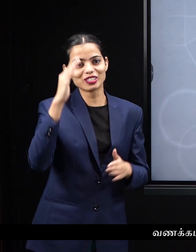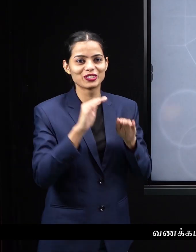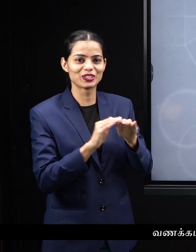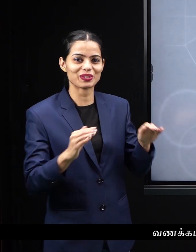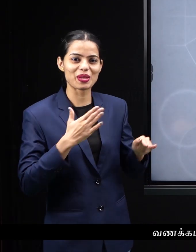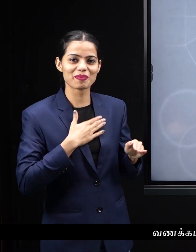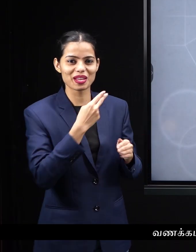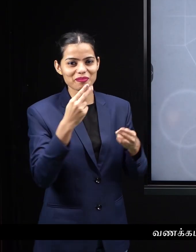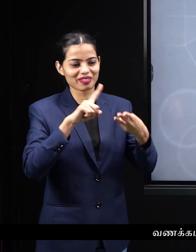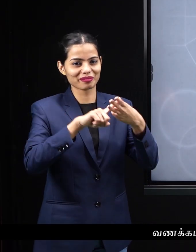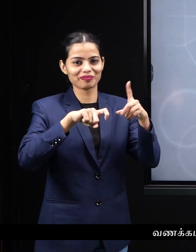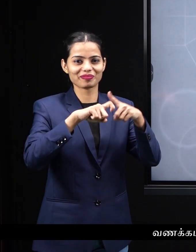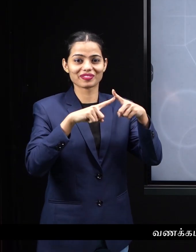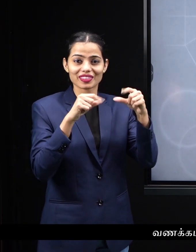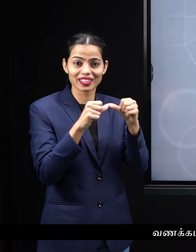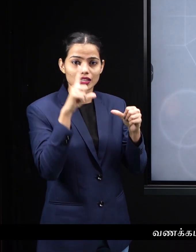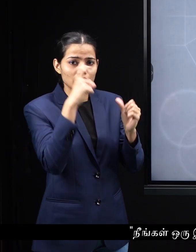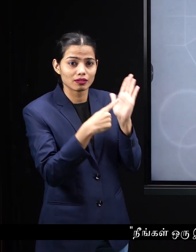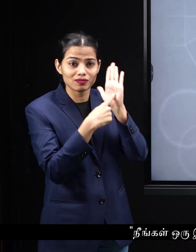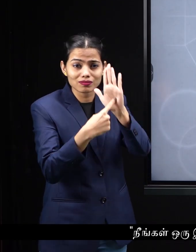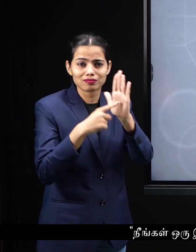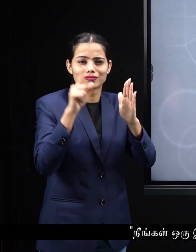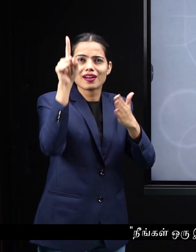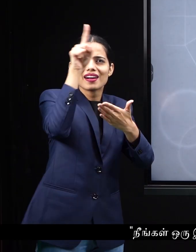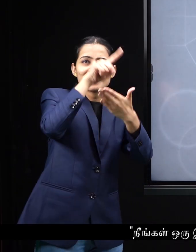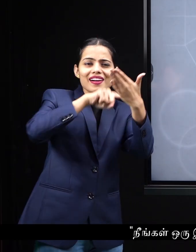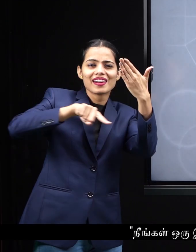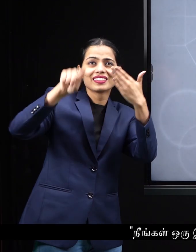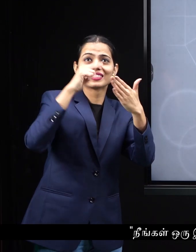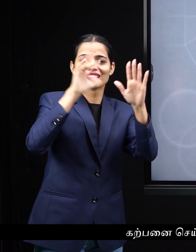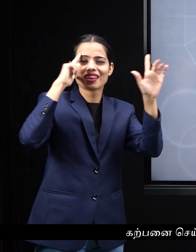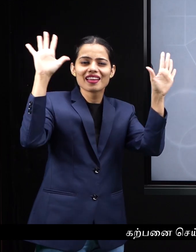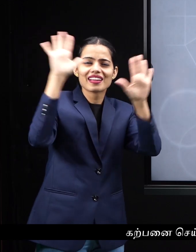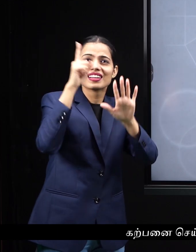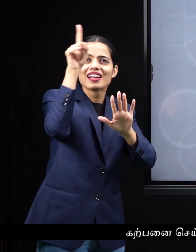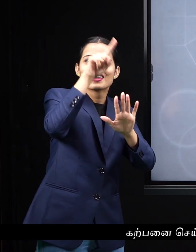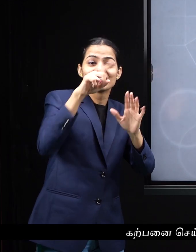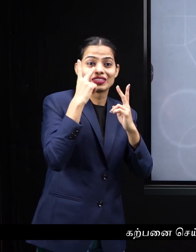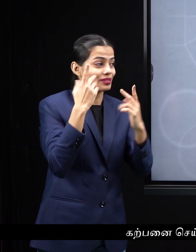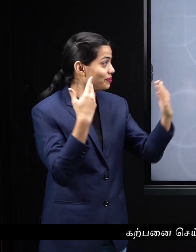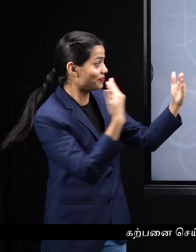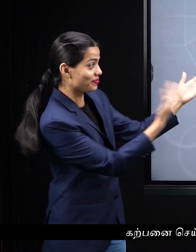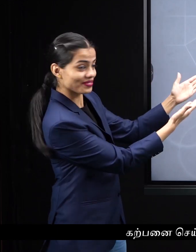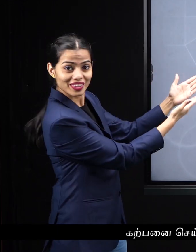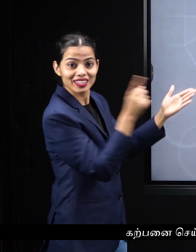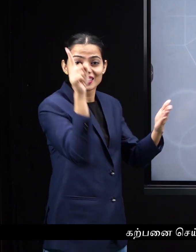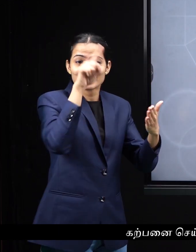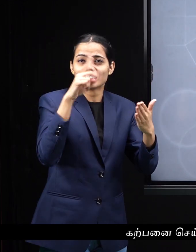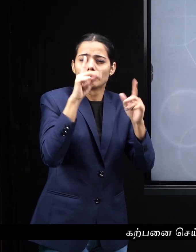வணக்கம் மாணவ செல்வங்களே! நான் கண்மணி. நீங்கள் ஒரு இரவில் நட்சத்திரத்தை பார்க்கிறீர்கள் என்று கற்பனை செய்து பாருங்கள்.